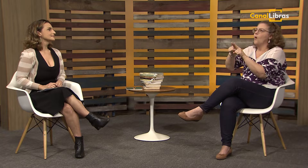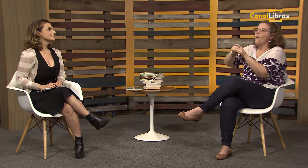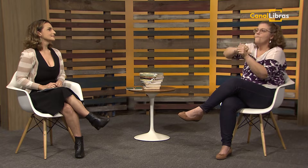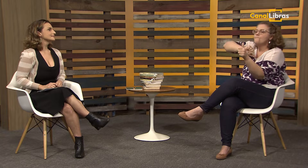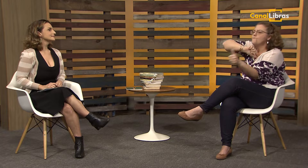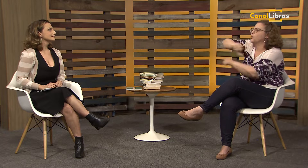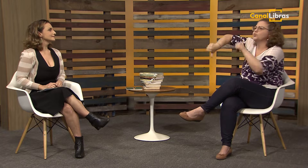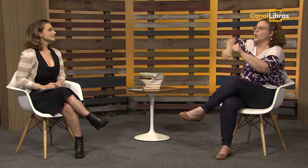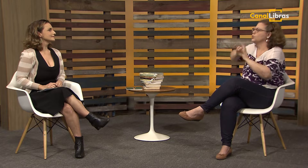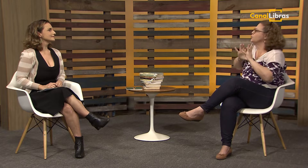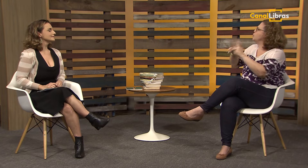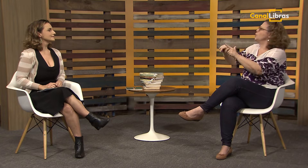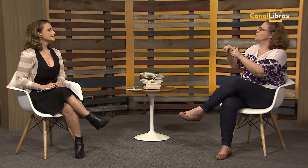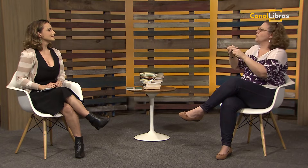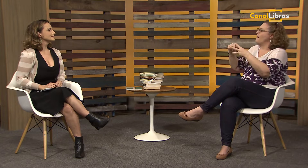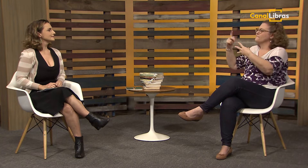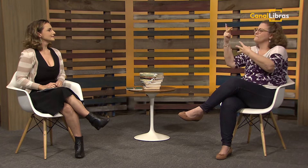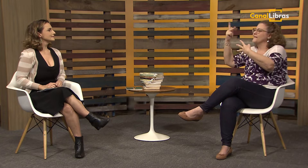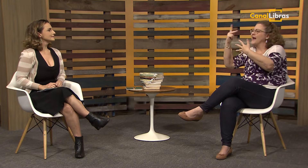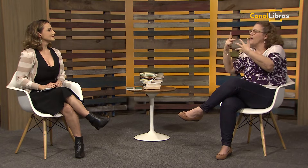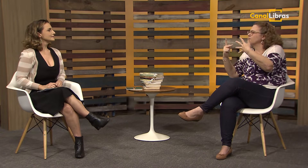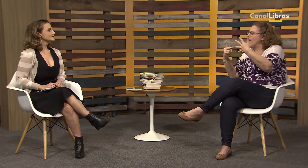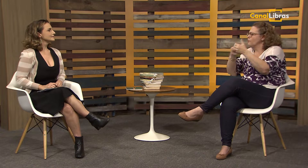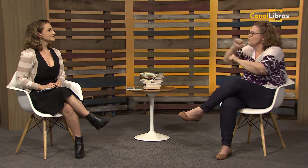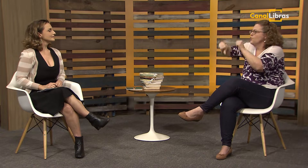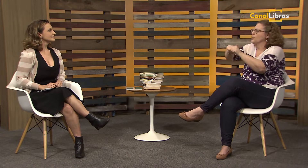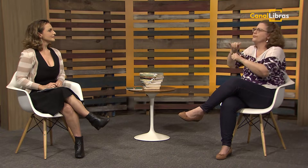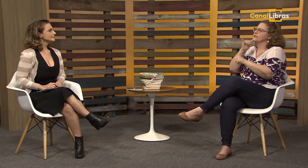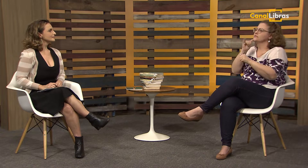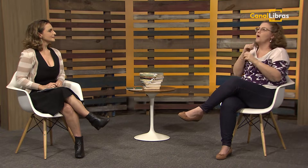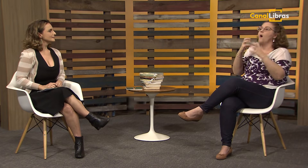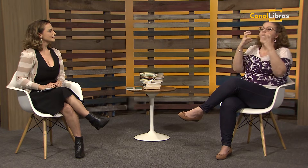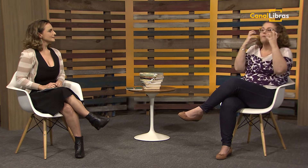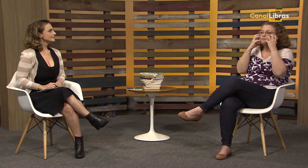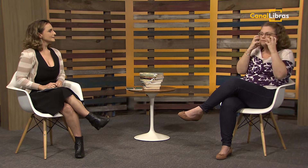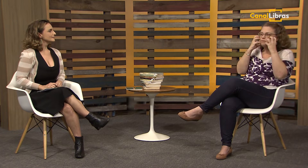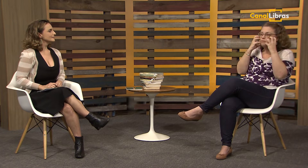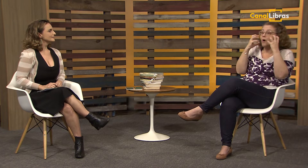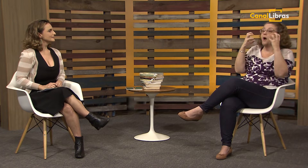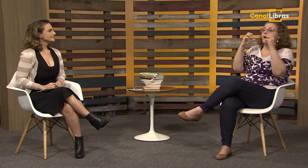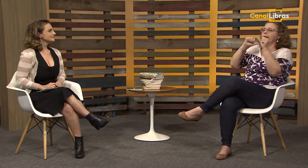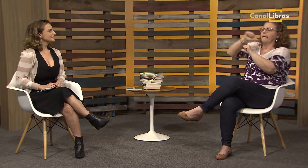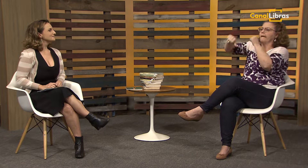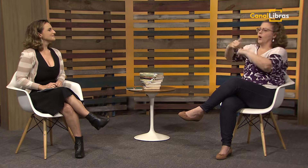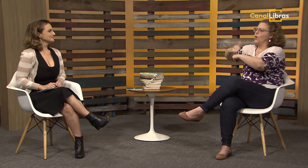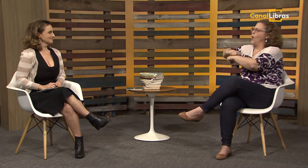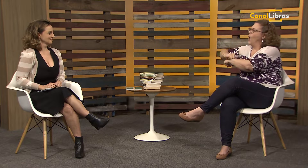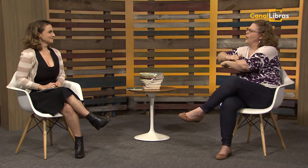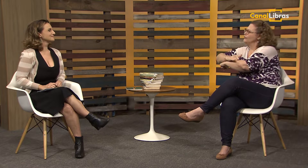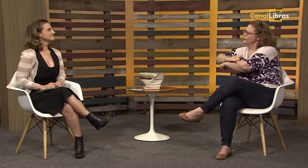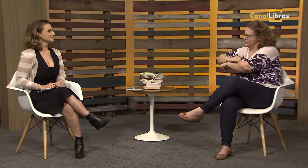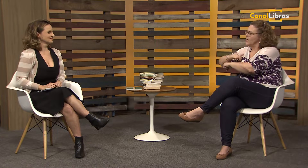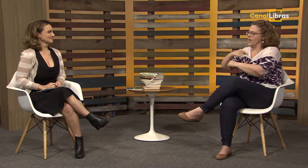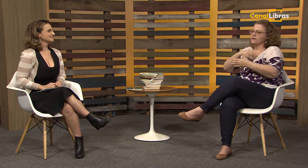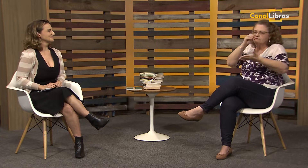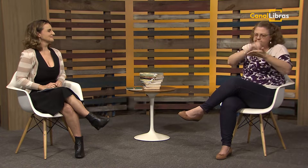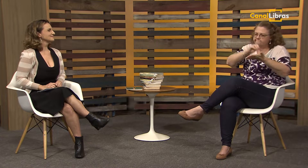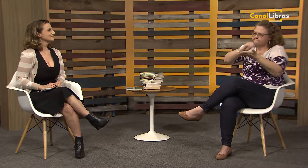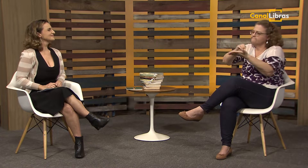categoria de mudança lexical, são sinais que mudaram em todos os seus parâmetros. Por exemplo, sinal de gordo, tínhamos esse, depois esse, e víamos